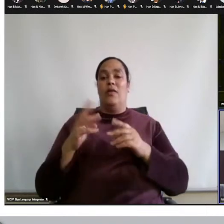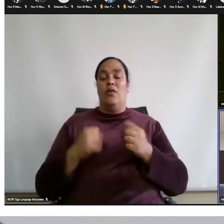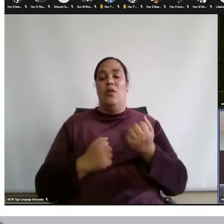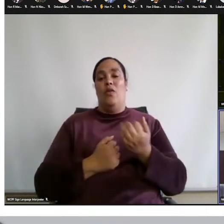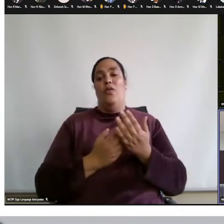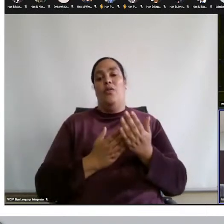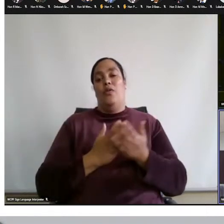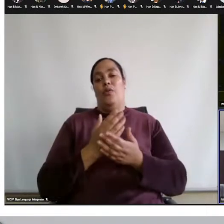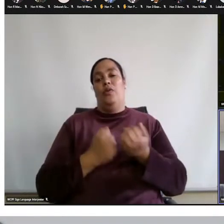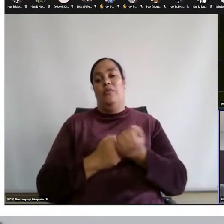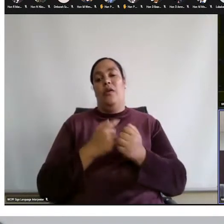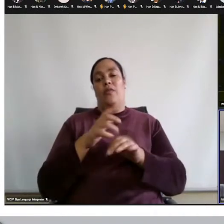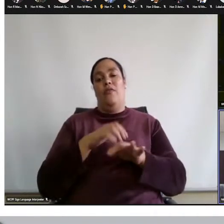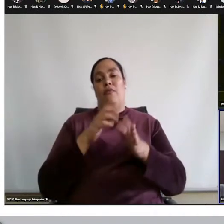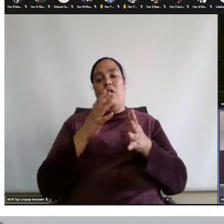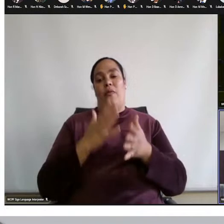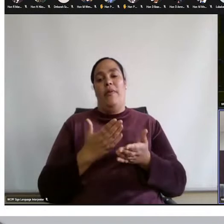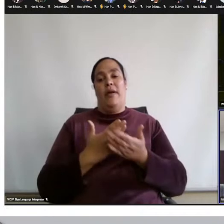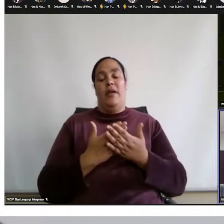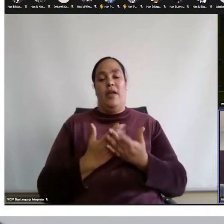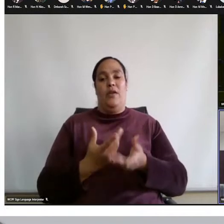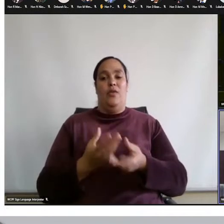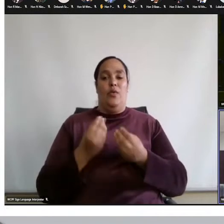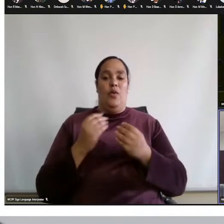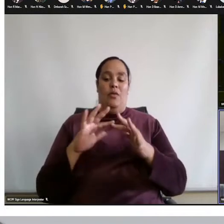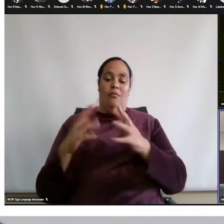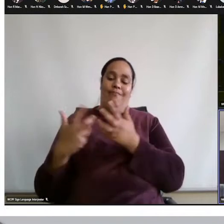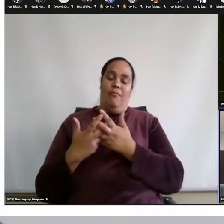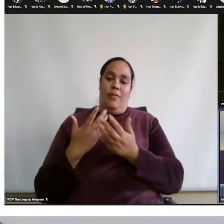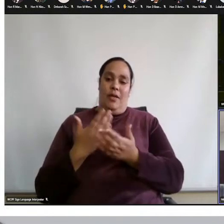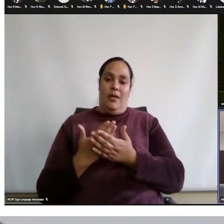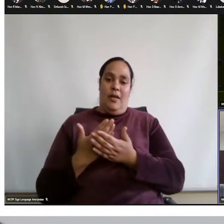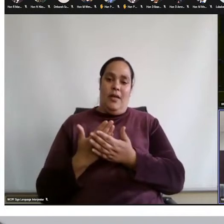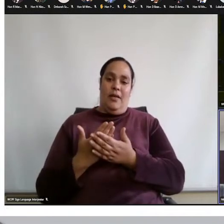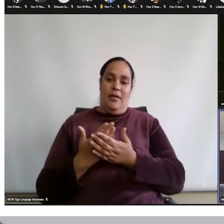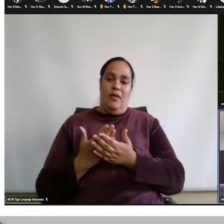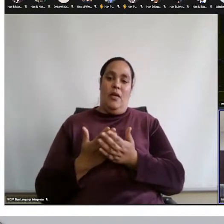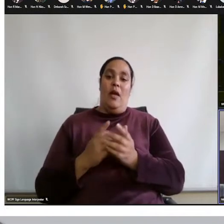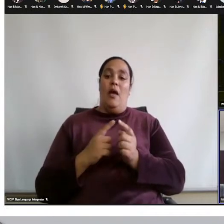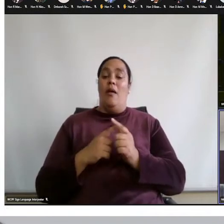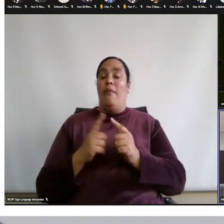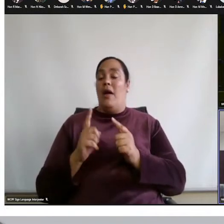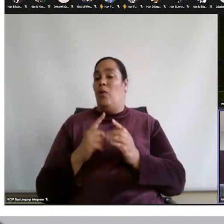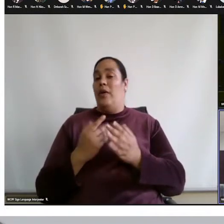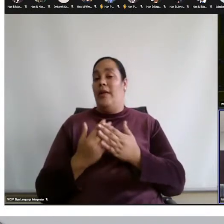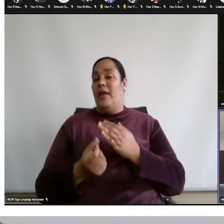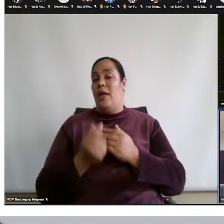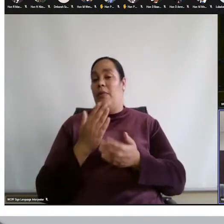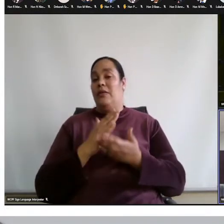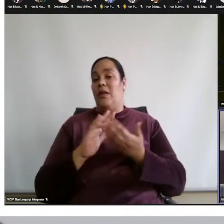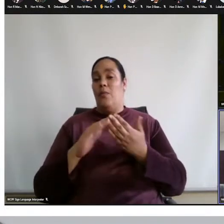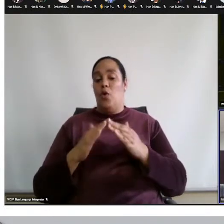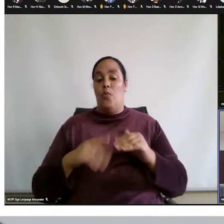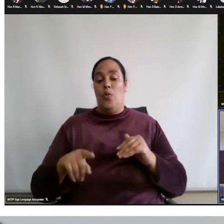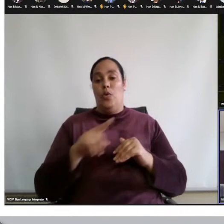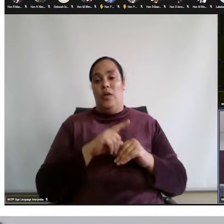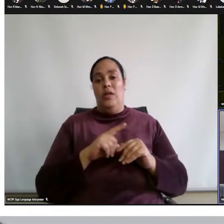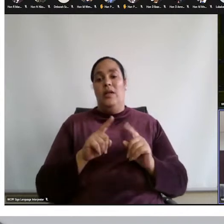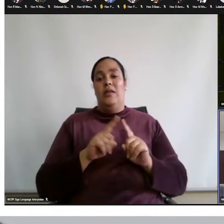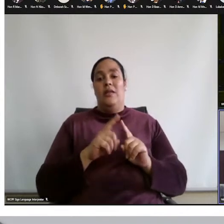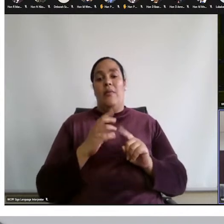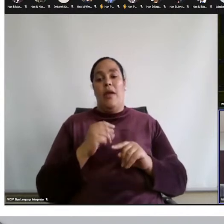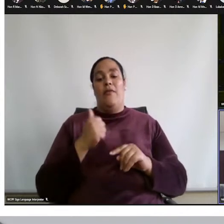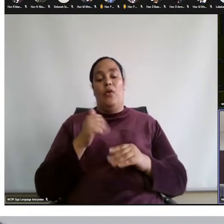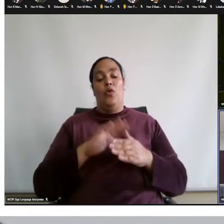dan aan die boere teenooreenkomstig aangepas word. Die implikasie daarvan is dat sekere gebiede het intussen ook goeie reën